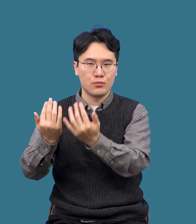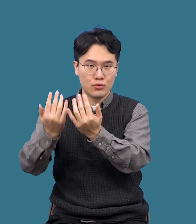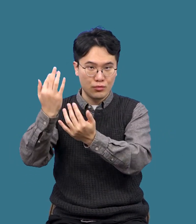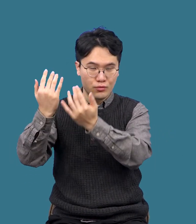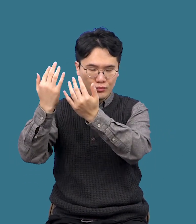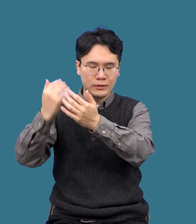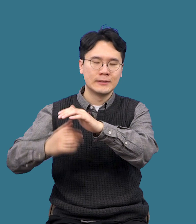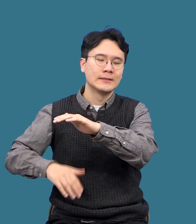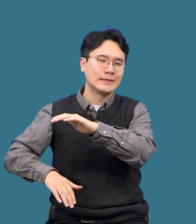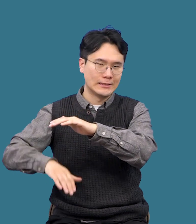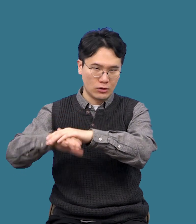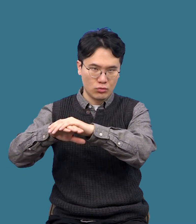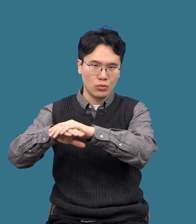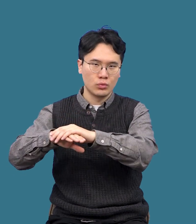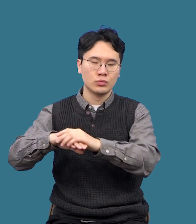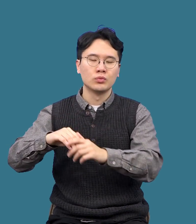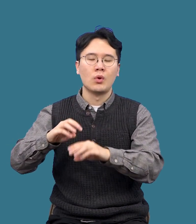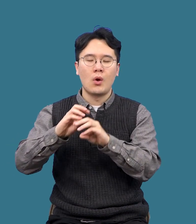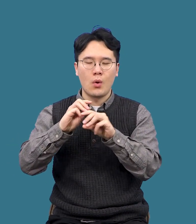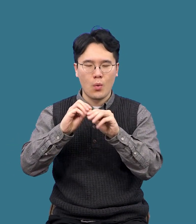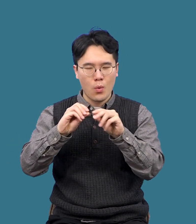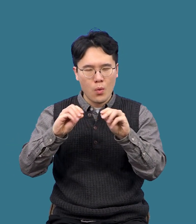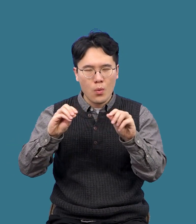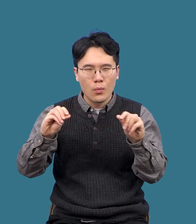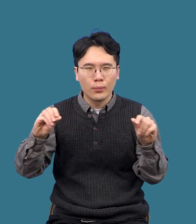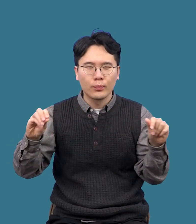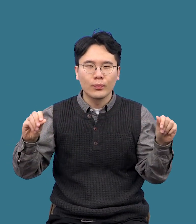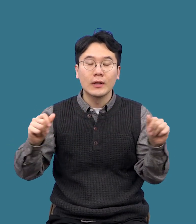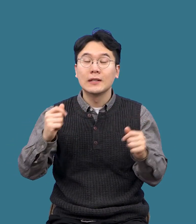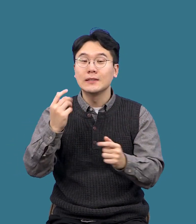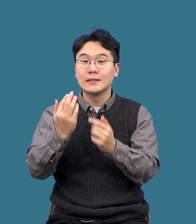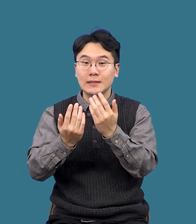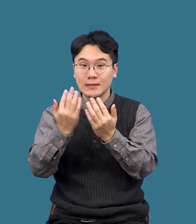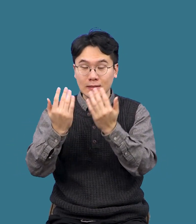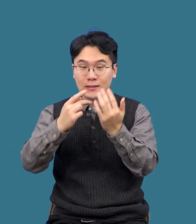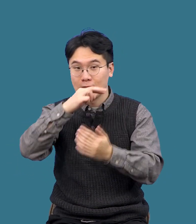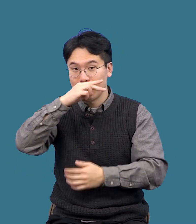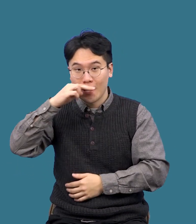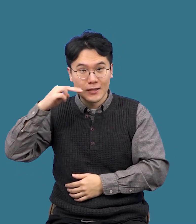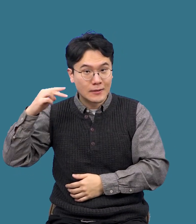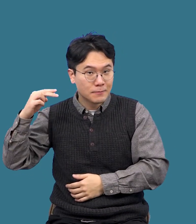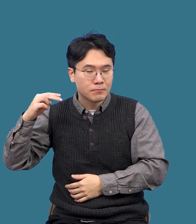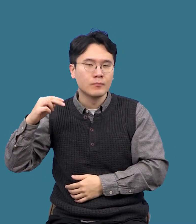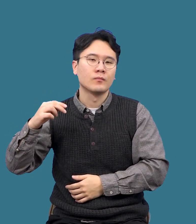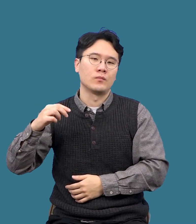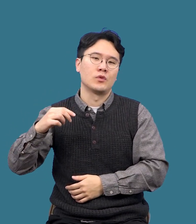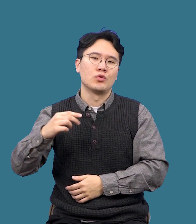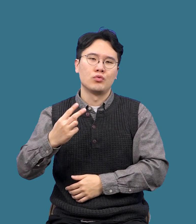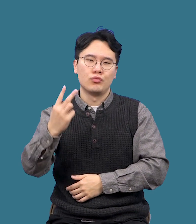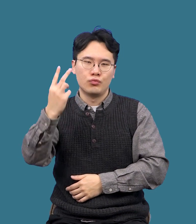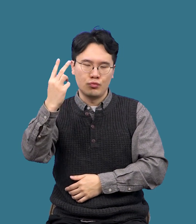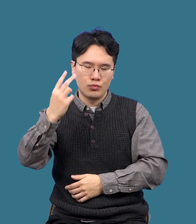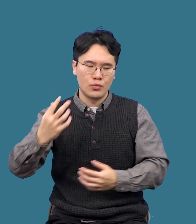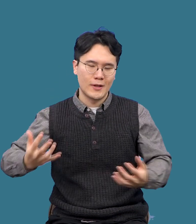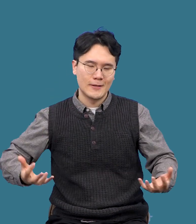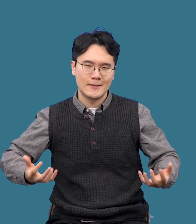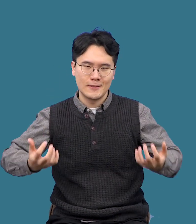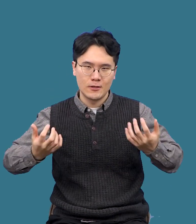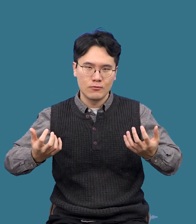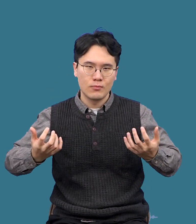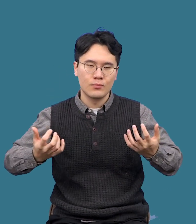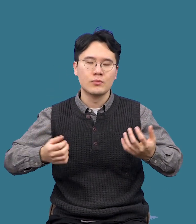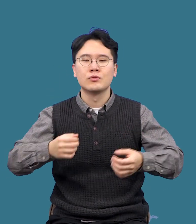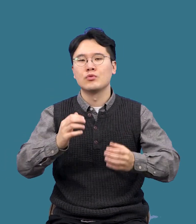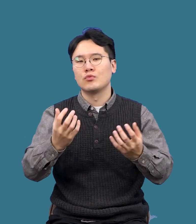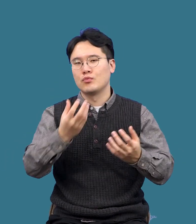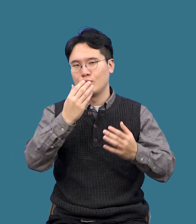채우고 또 곱게 간 향기로운 향을 두 손에 채워가지고 휘장 안에 들어가서 여호와